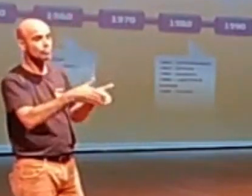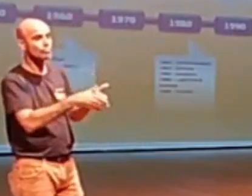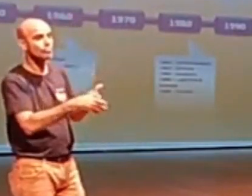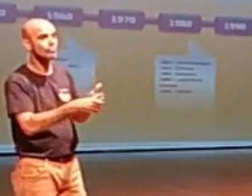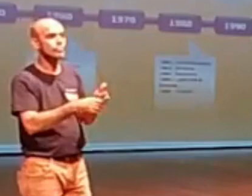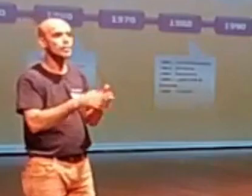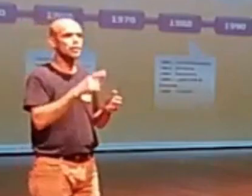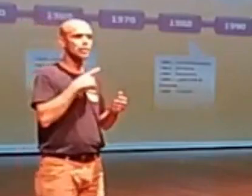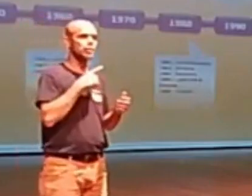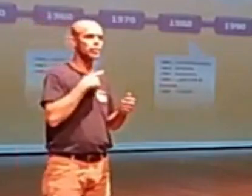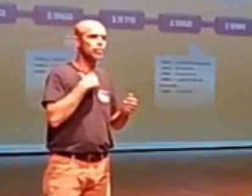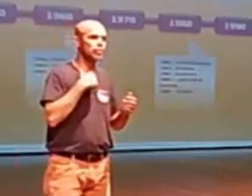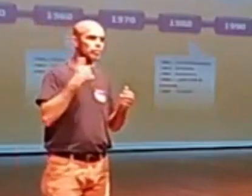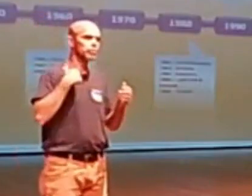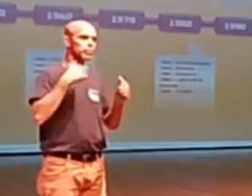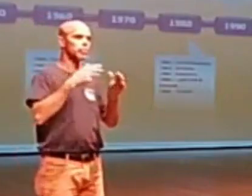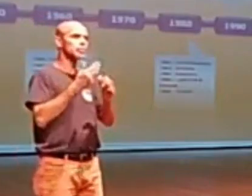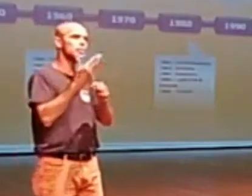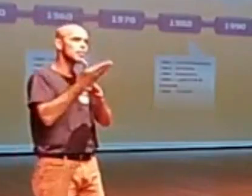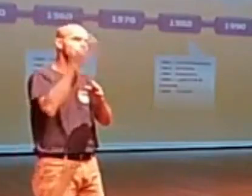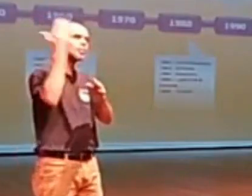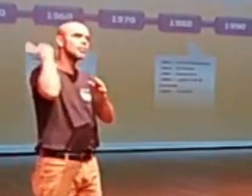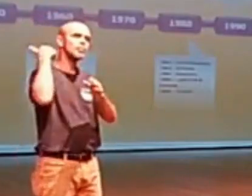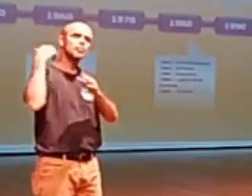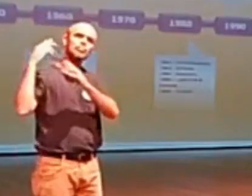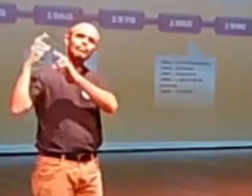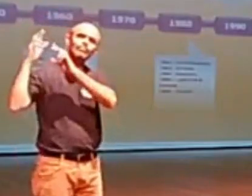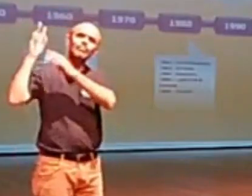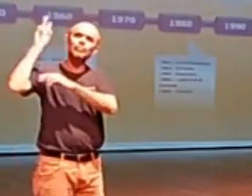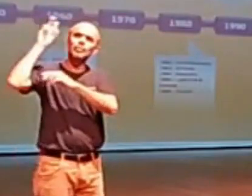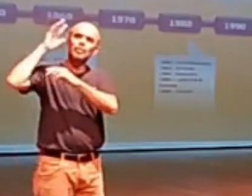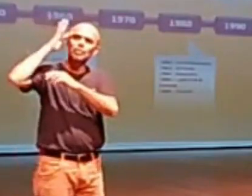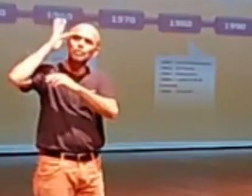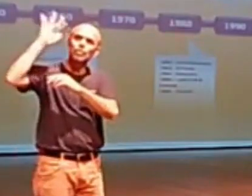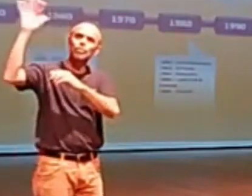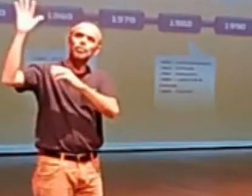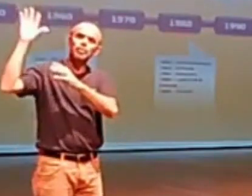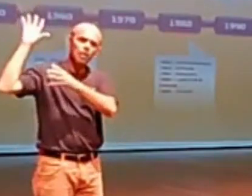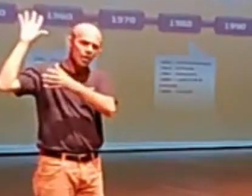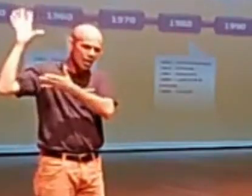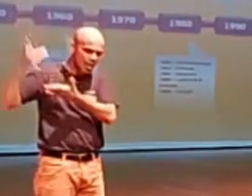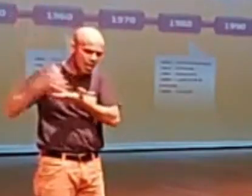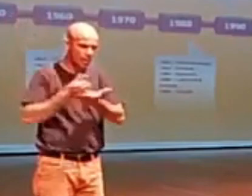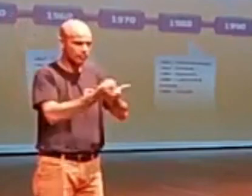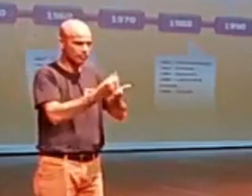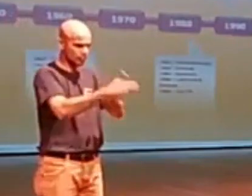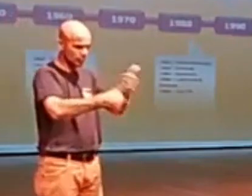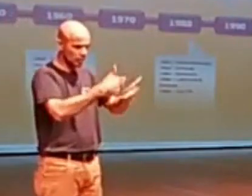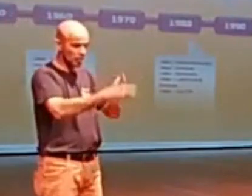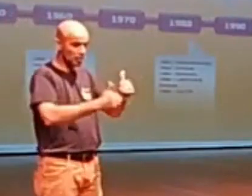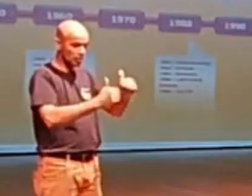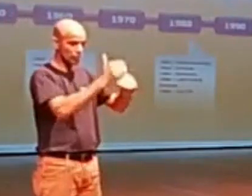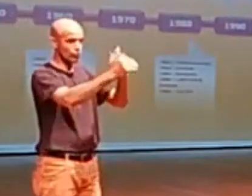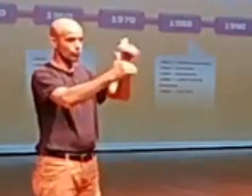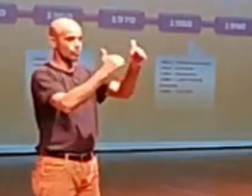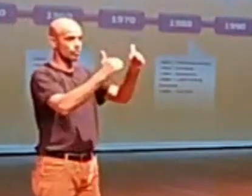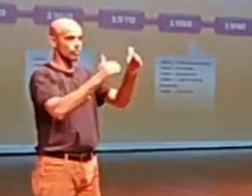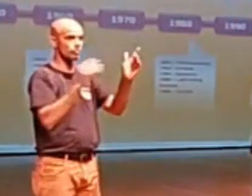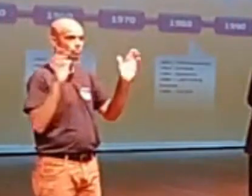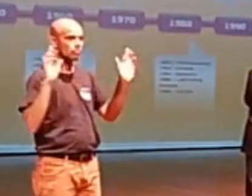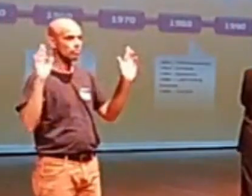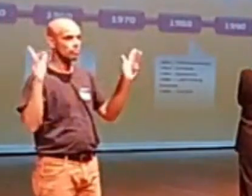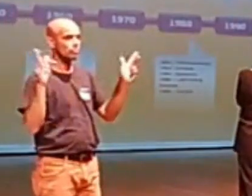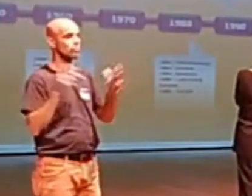um crivo para saber se eu estou diante de um bom trabalho desenvolvido ou não, né? Mas se vocês veem que depois